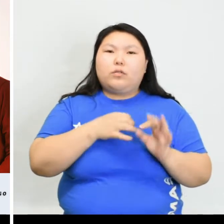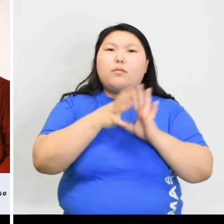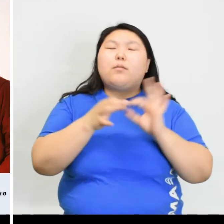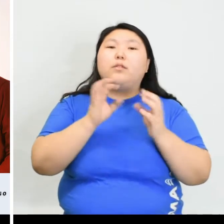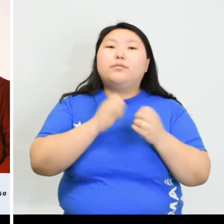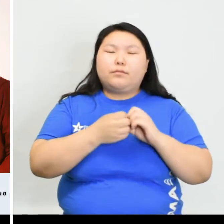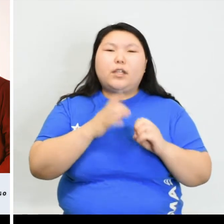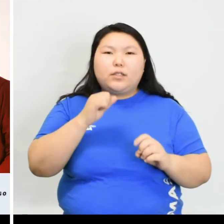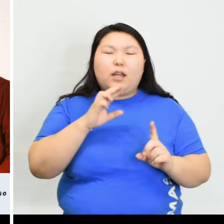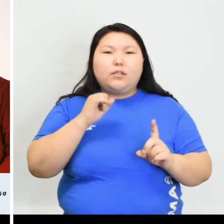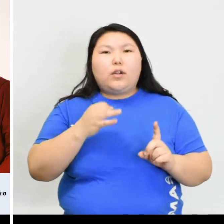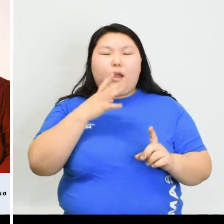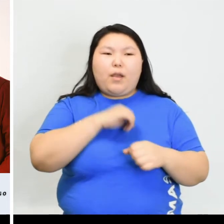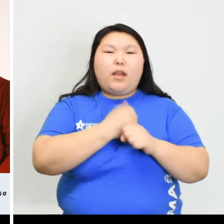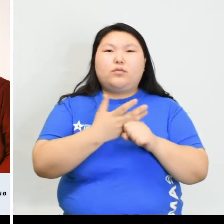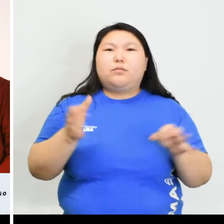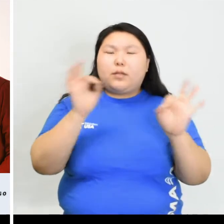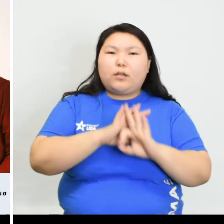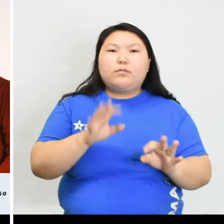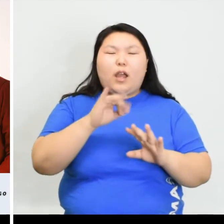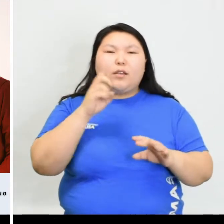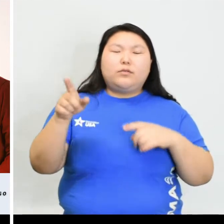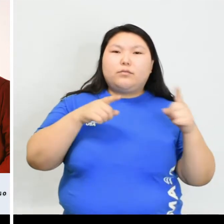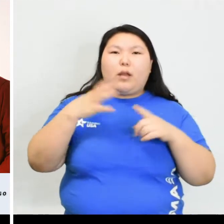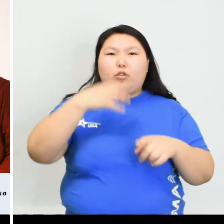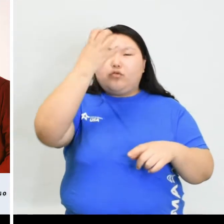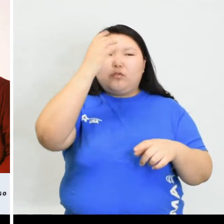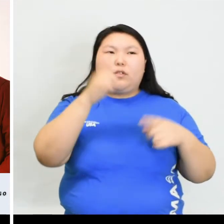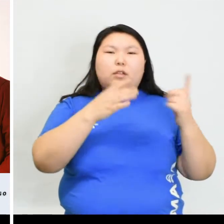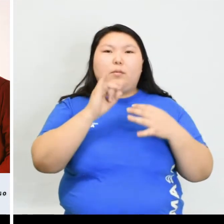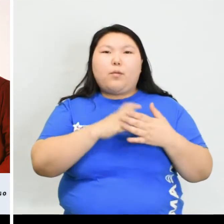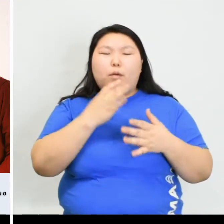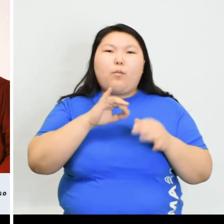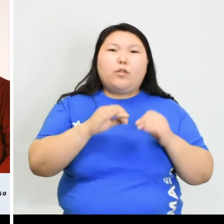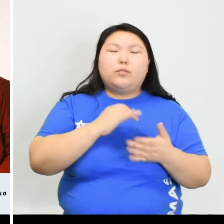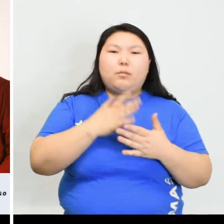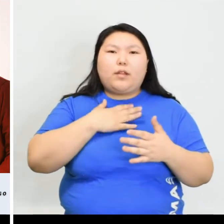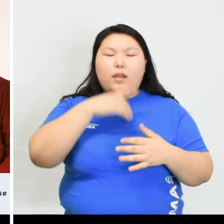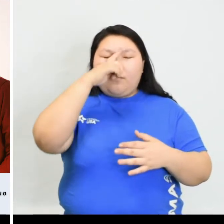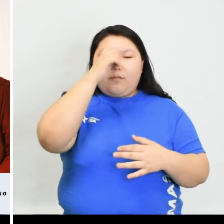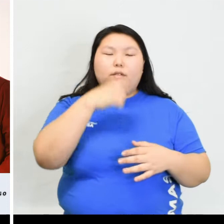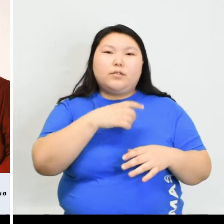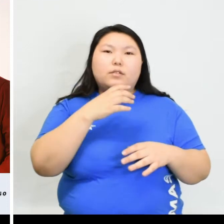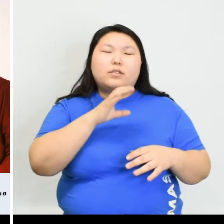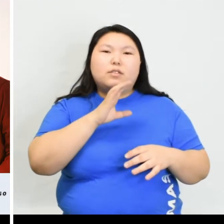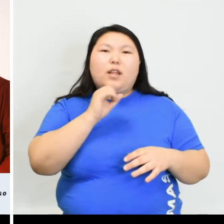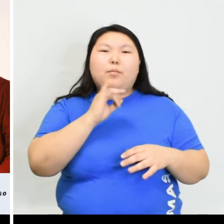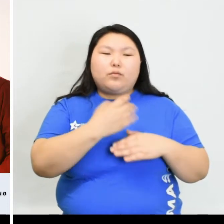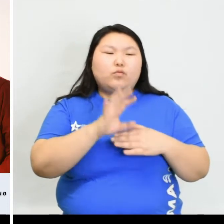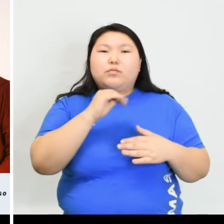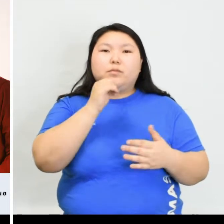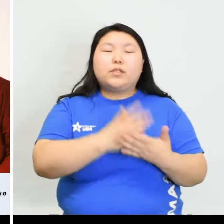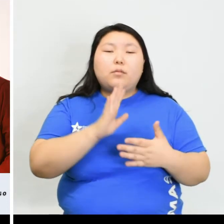Аа эднес тэн хайрслаггүй. Аа эднес та ингэ манай төрч өстө бодоо болж байна. Манай эрүүл мэндийн салбар ч гэжтэй юу ч байна. Тэгэхээр энийг